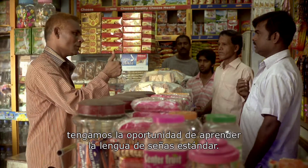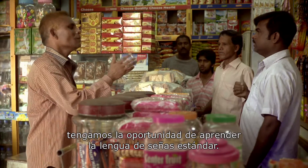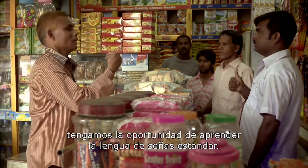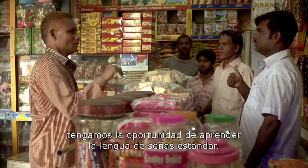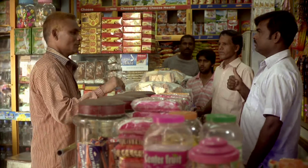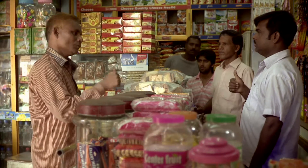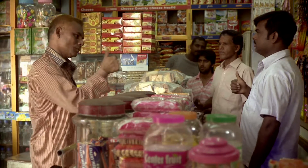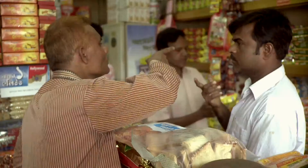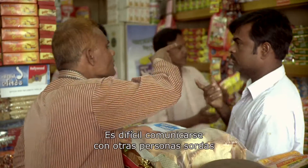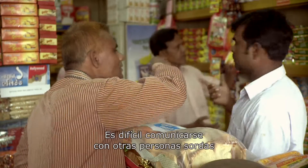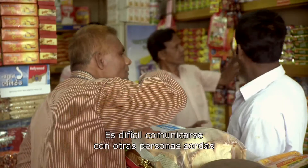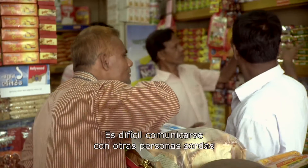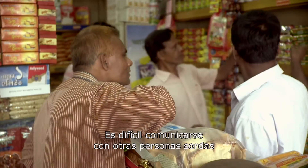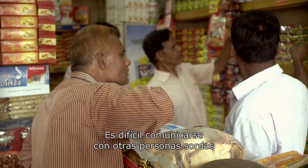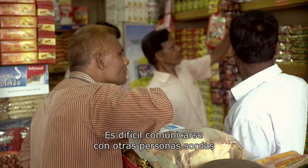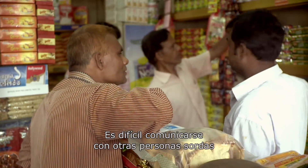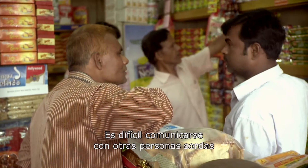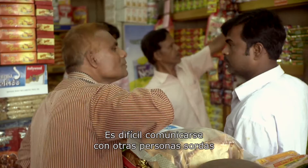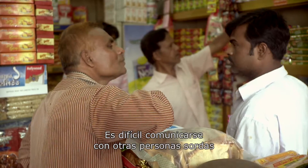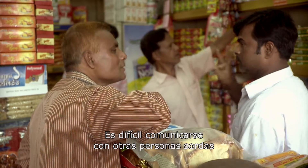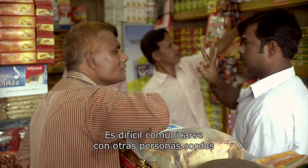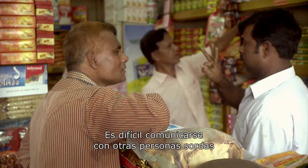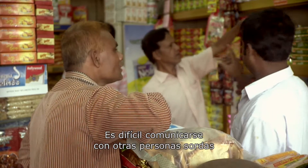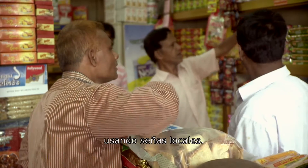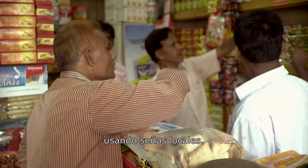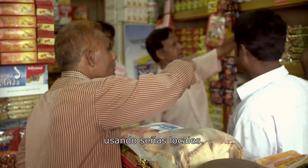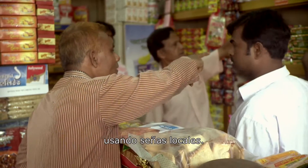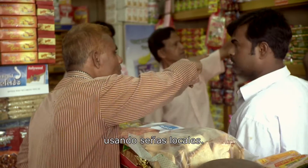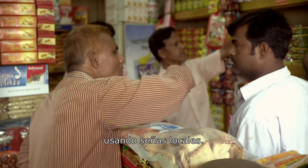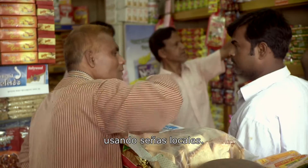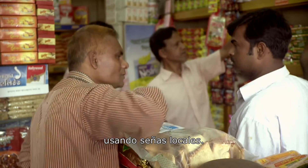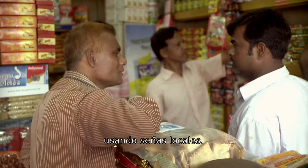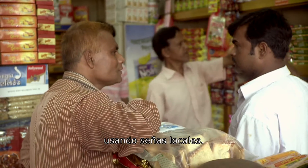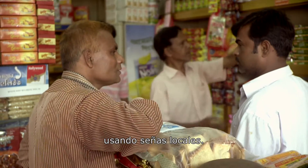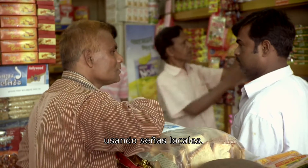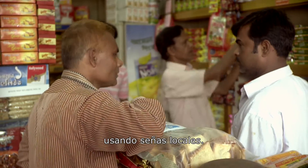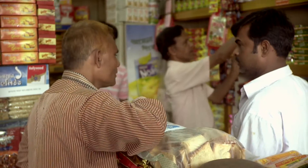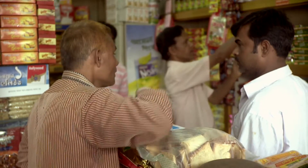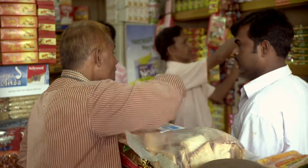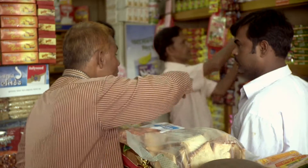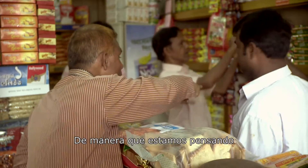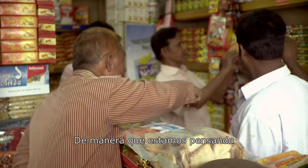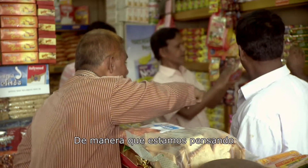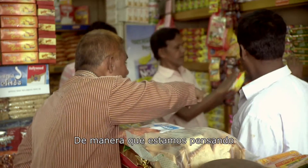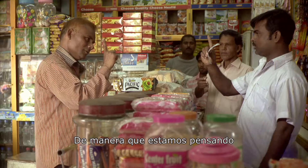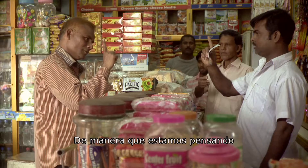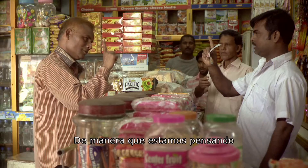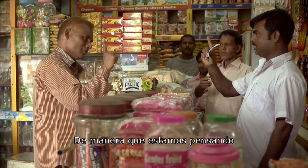estándar. Es difícil comunicarse con otras personas sordas usando señas locales. De manera que estamos pensando